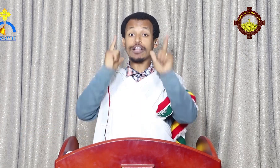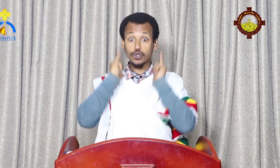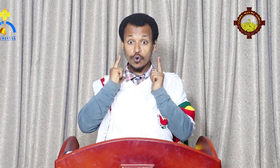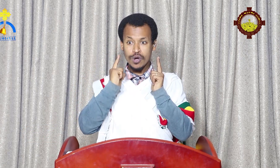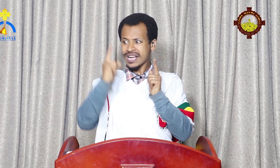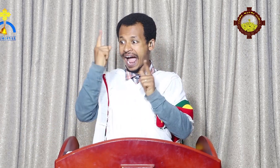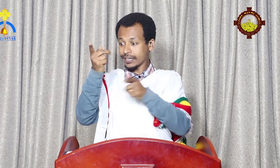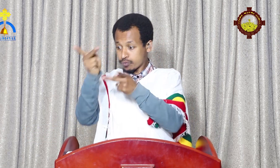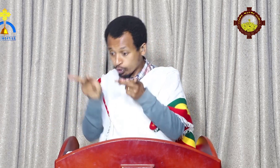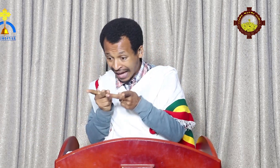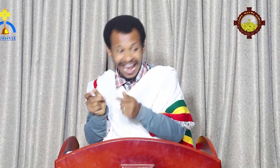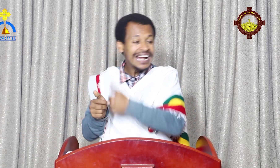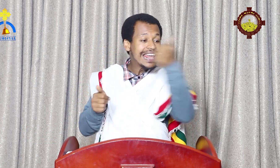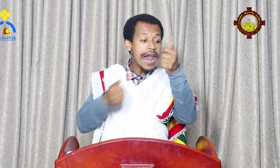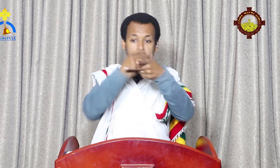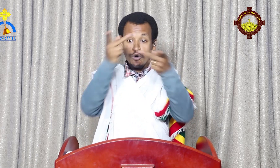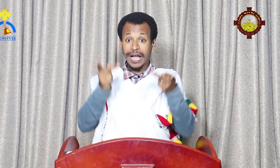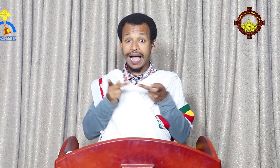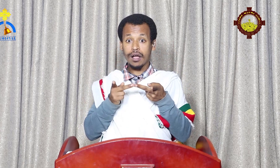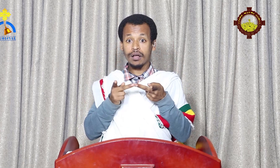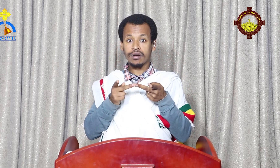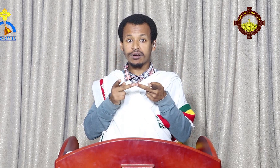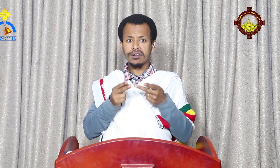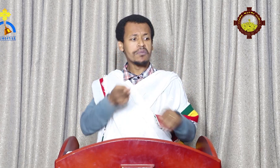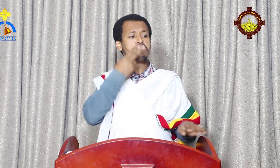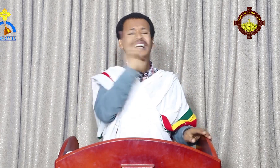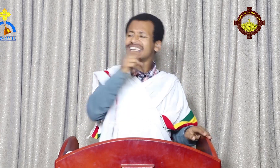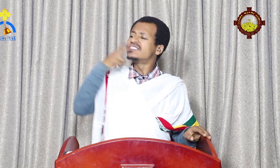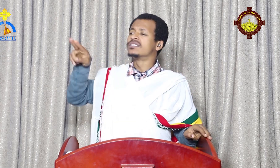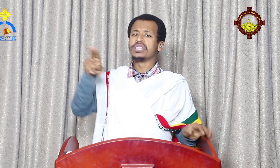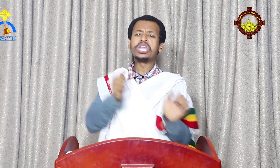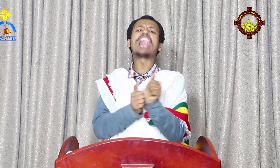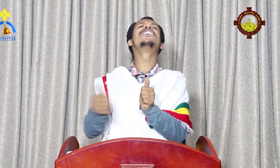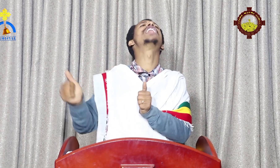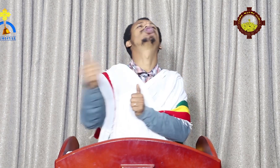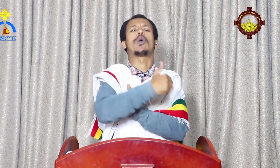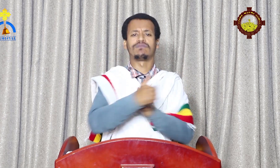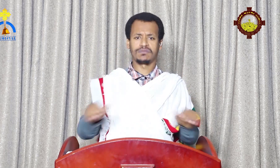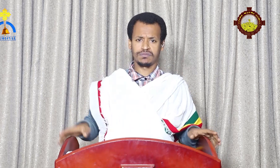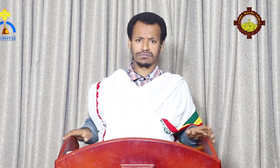እምነት ቢኖራችሁ ከአንድ ቦታ ሌላ ቦታ ማዘዝ ያልፍላችኋል።